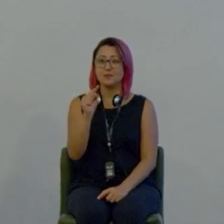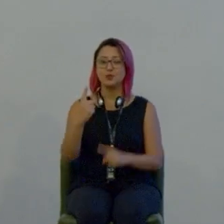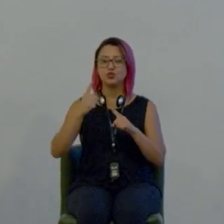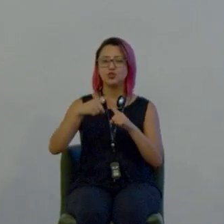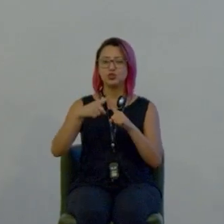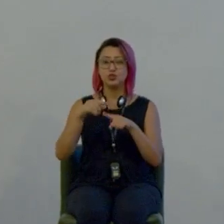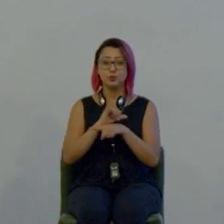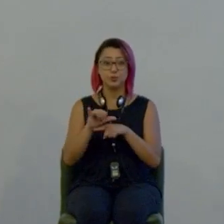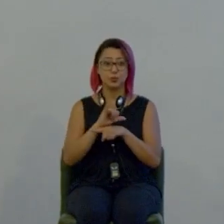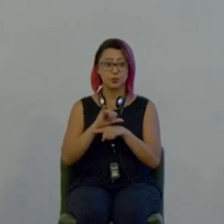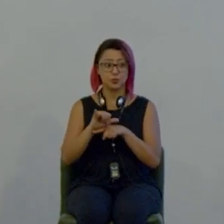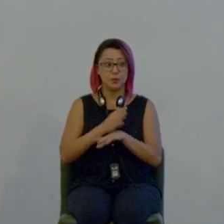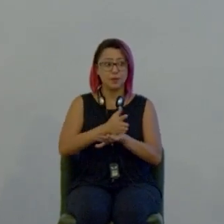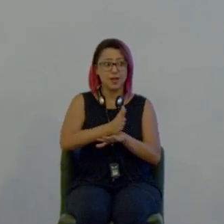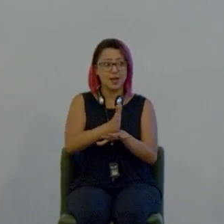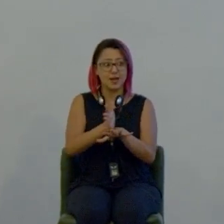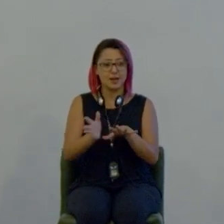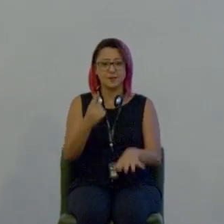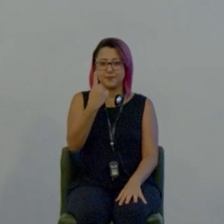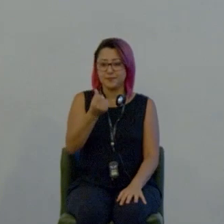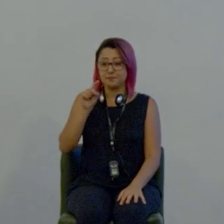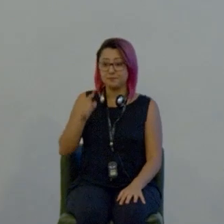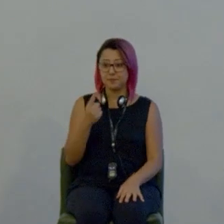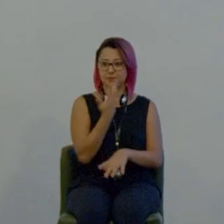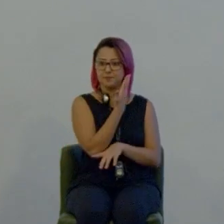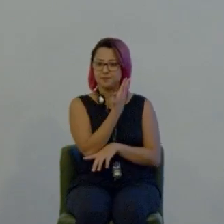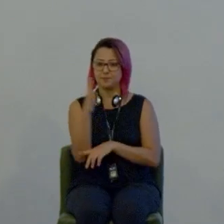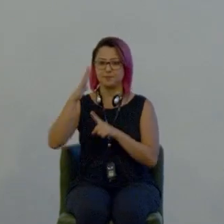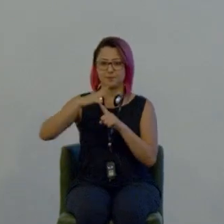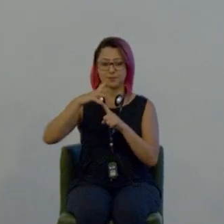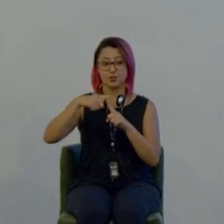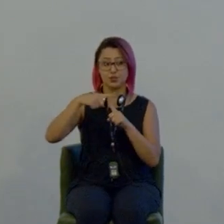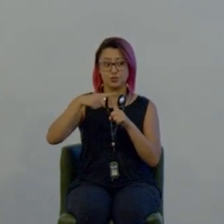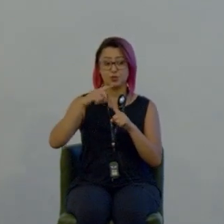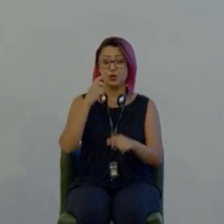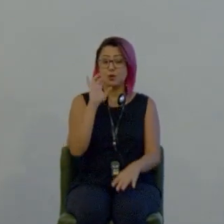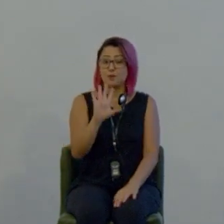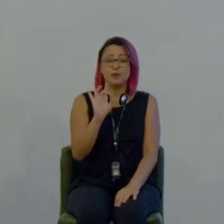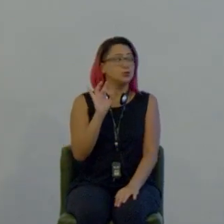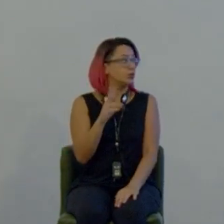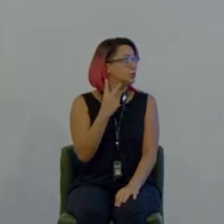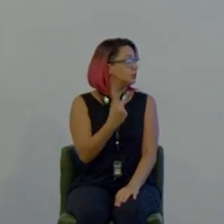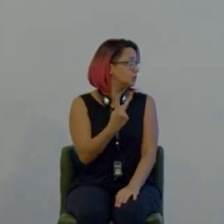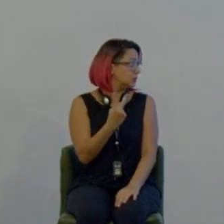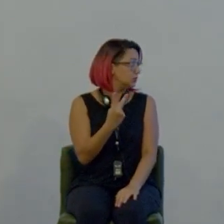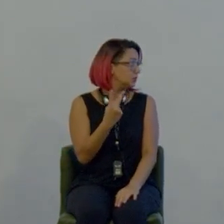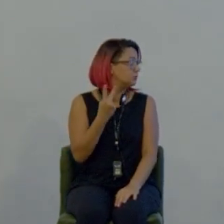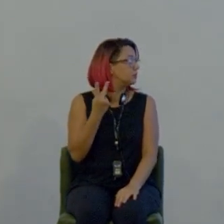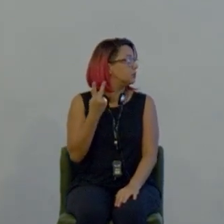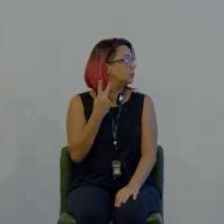Aí vem um dado super interessante. Dessas 16 mil espécies, apenas 227, portanto